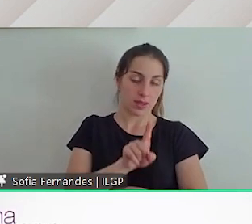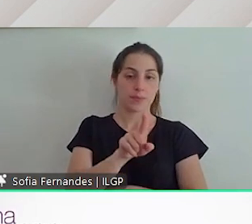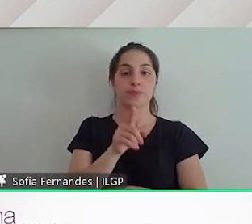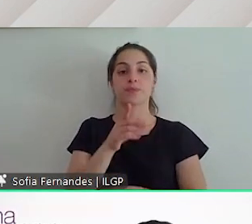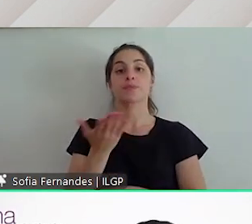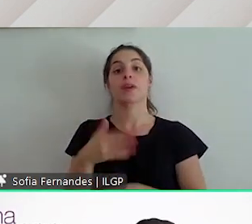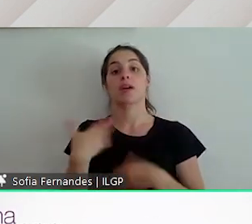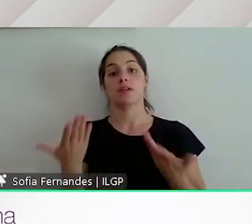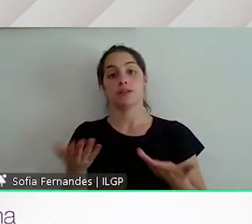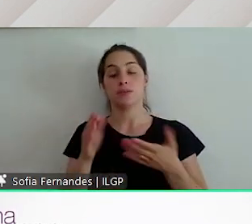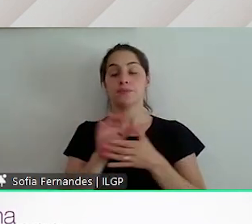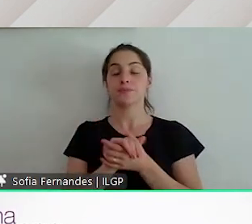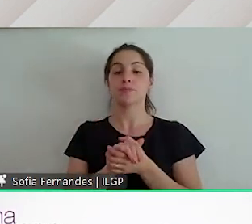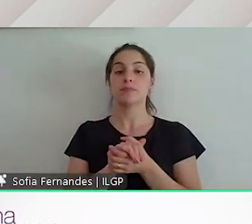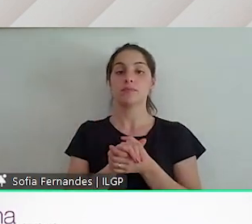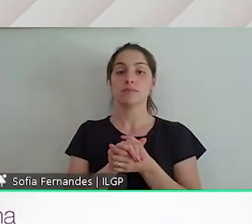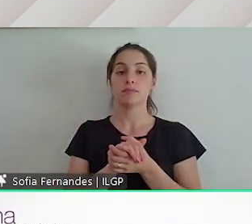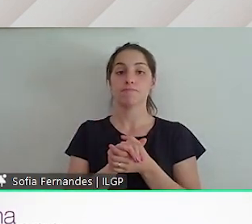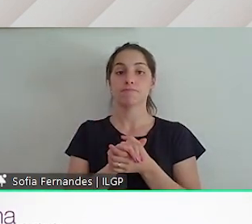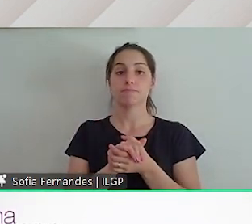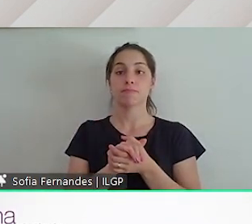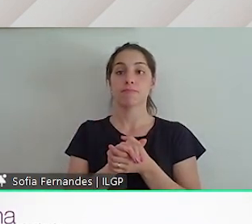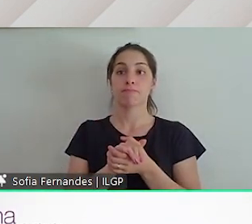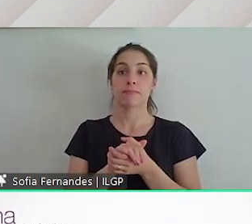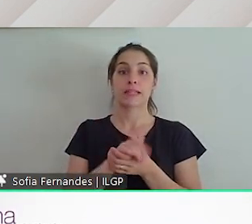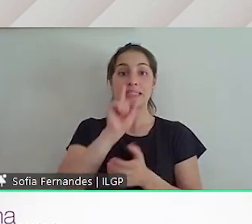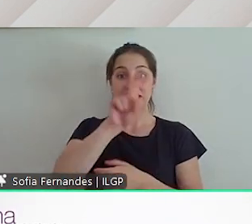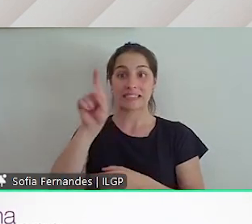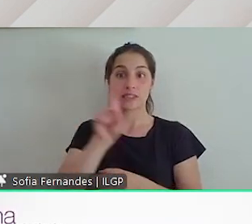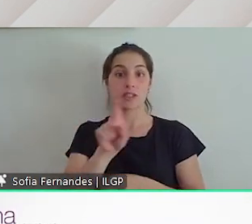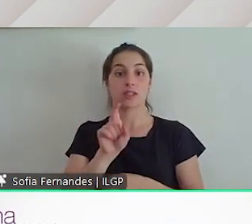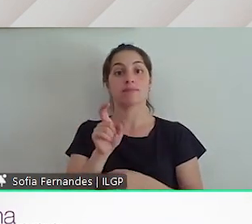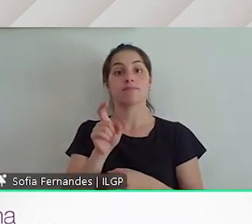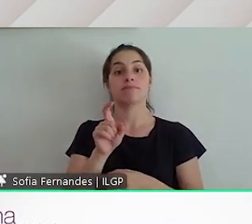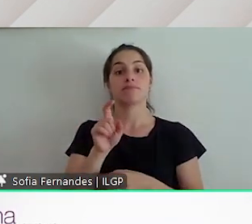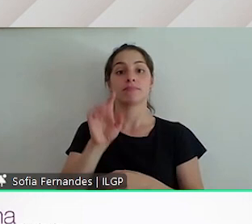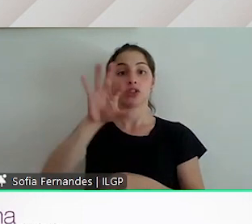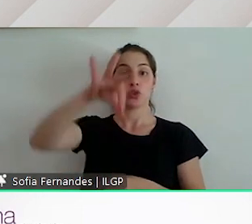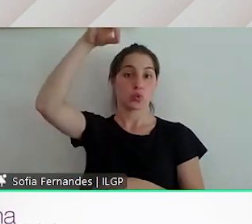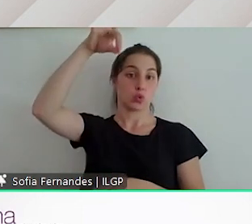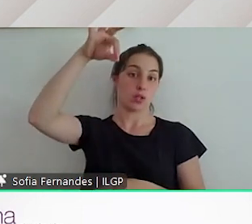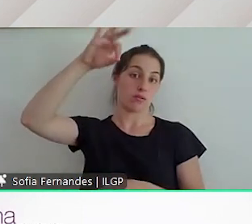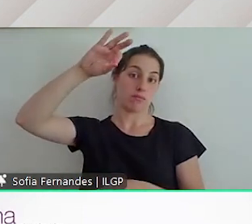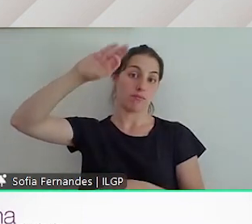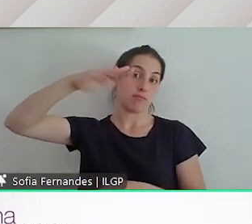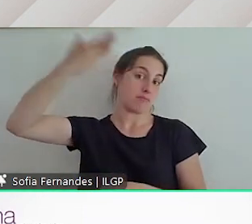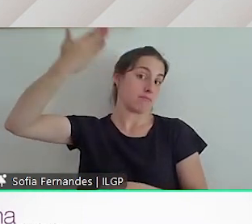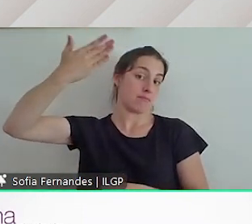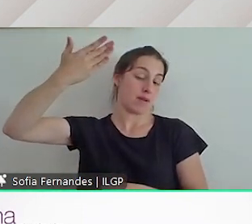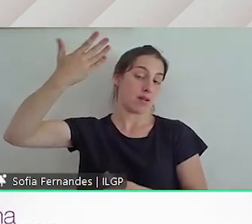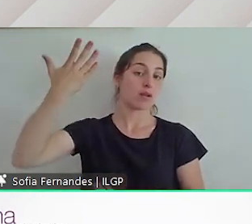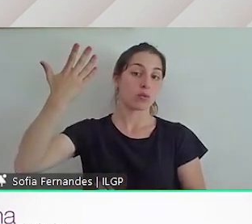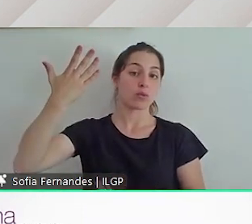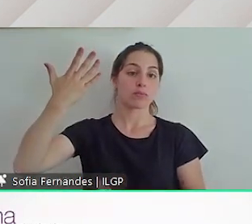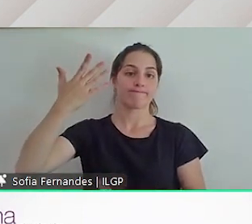dá acesso preferencial ao programa de mentoria, ao PNIL, ao programa de mentoria para a inovação